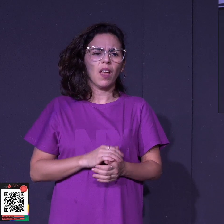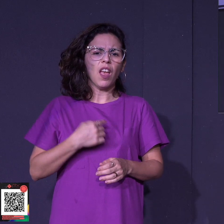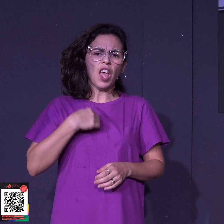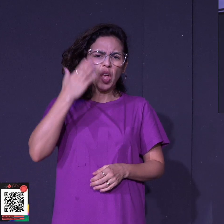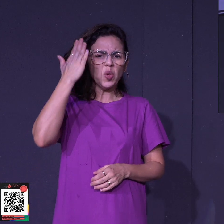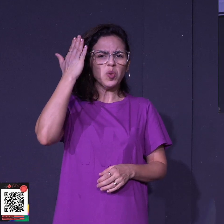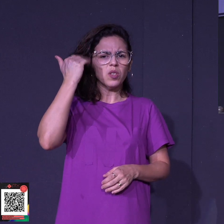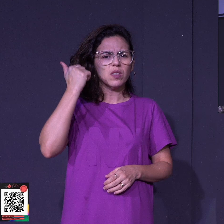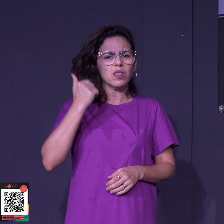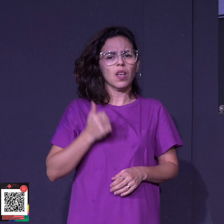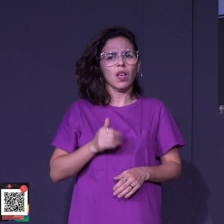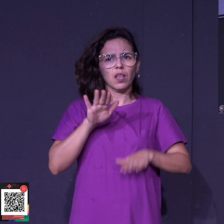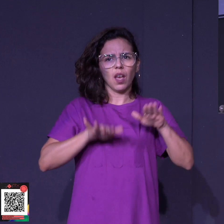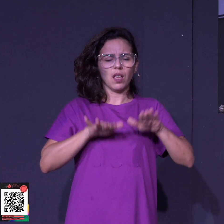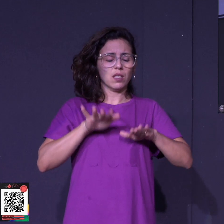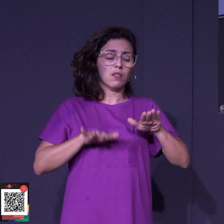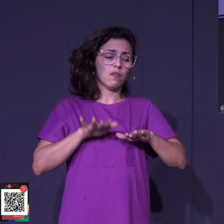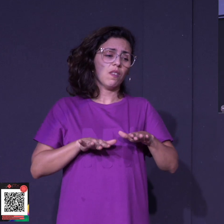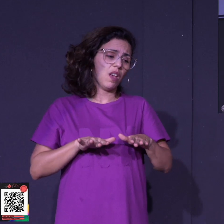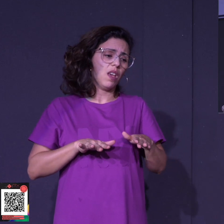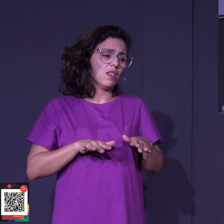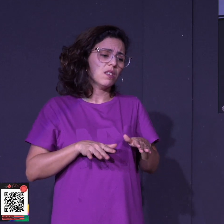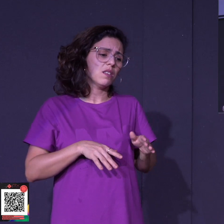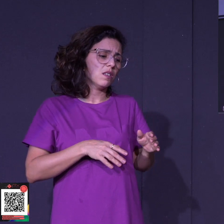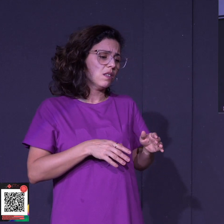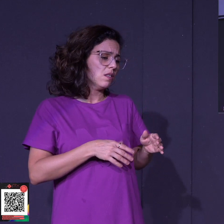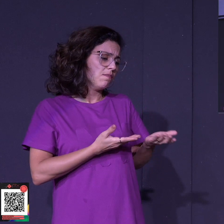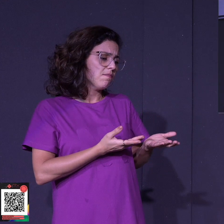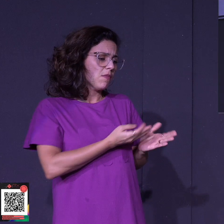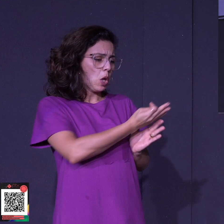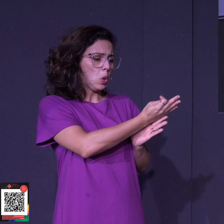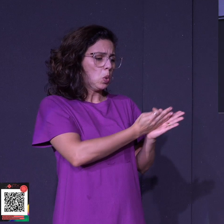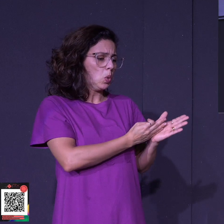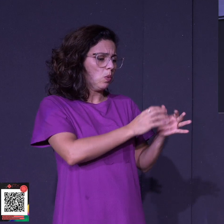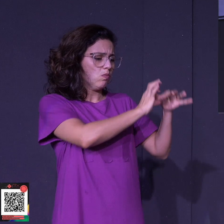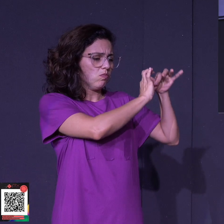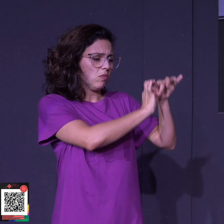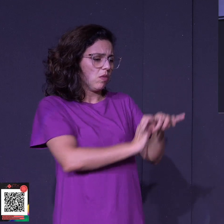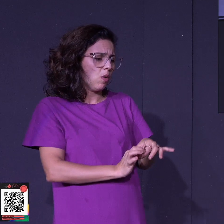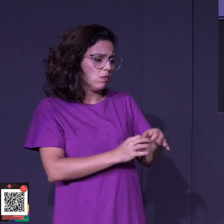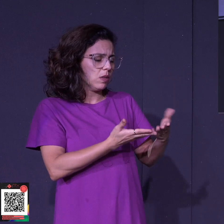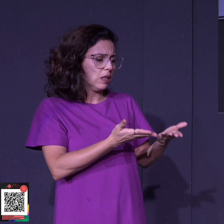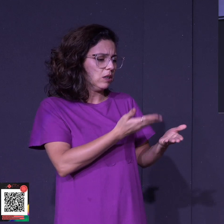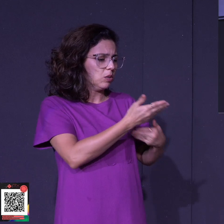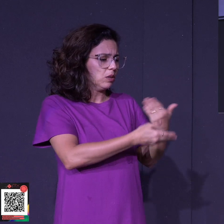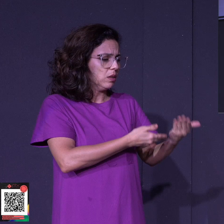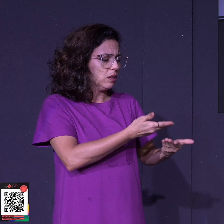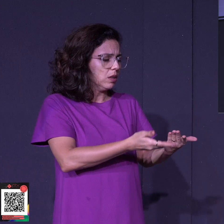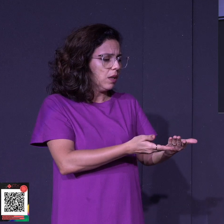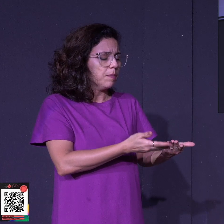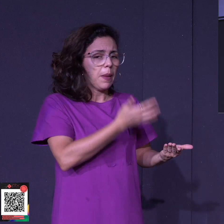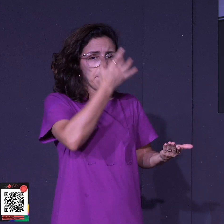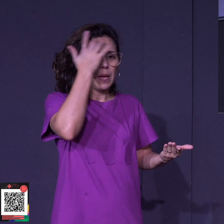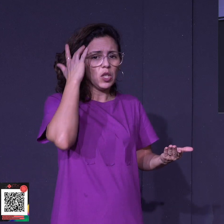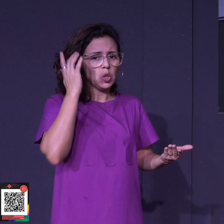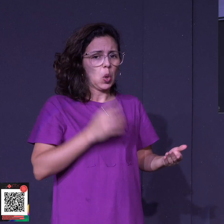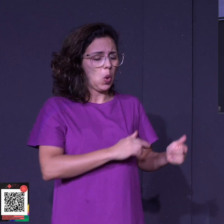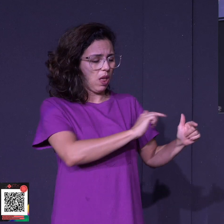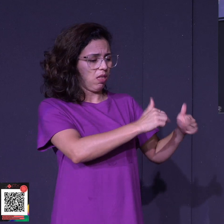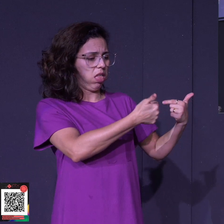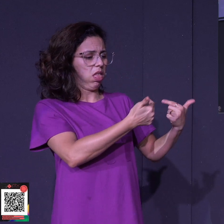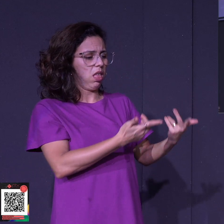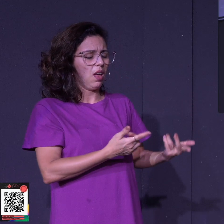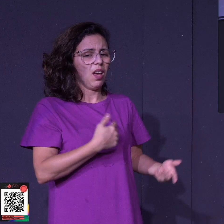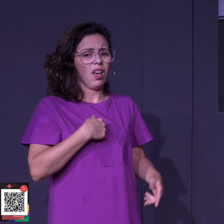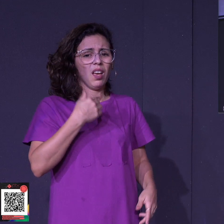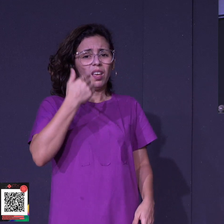É ou não é? Aí para esse contexto, sabe disso. Minha vida está na mão dele. Quem se levantar contra quem resolve